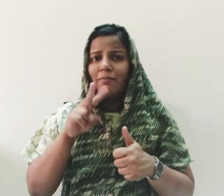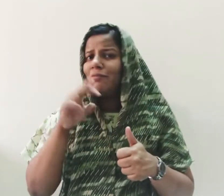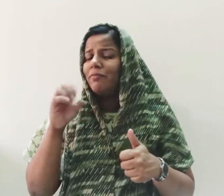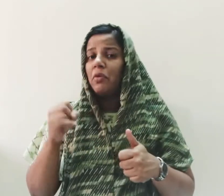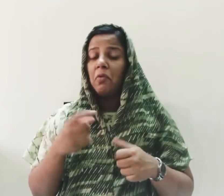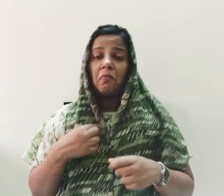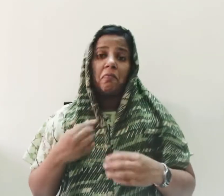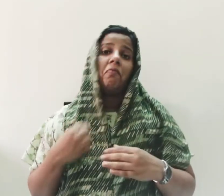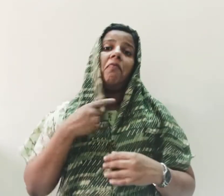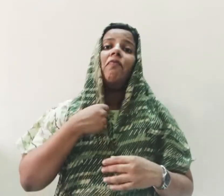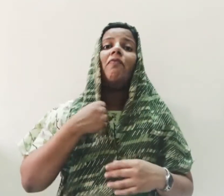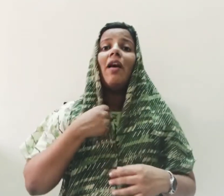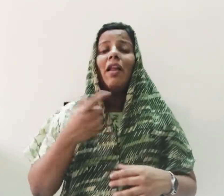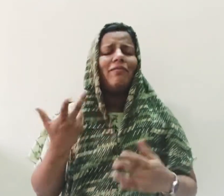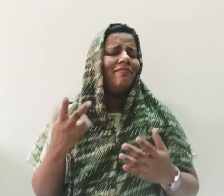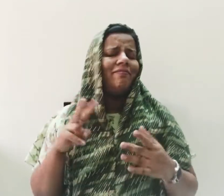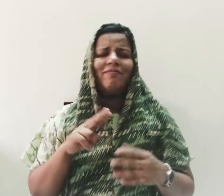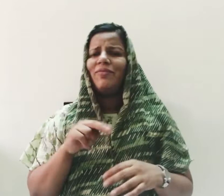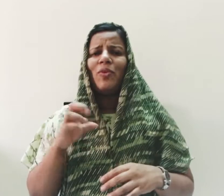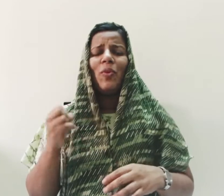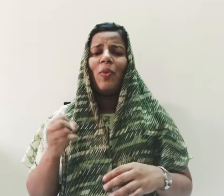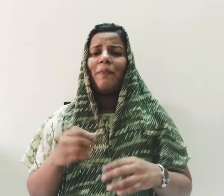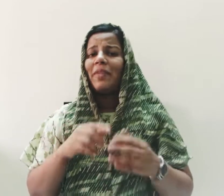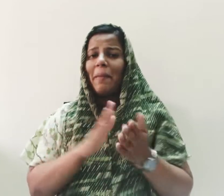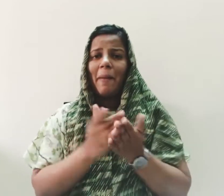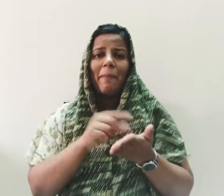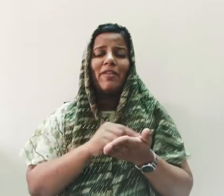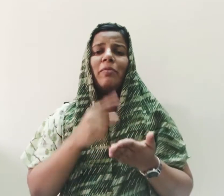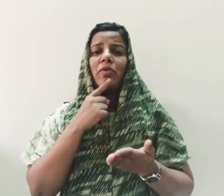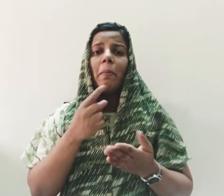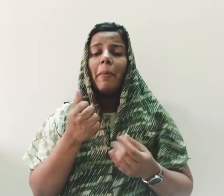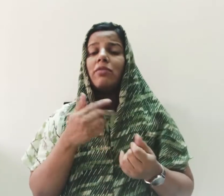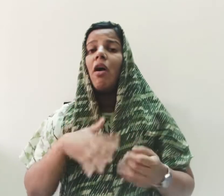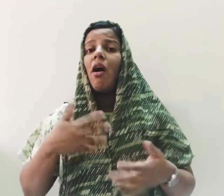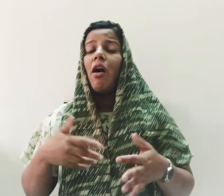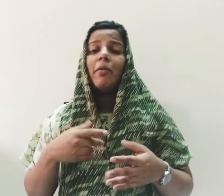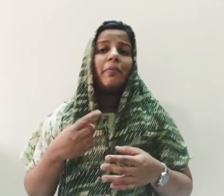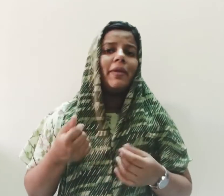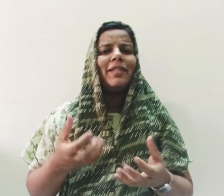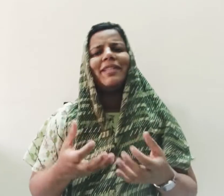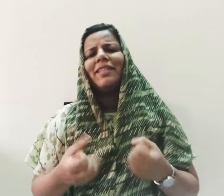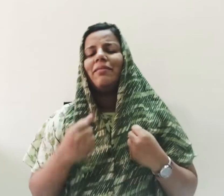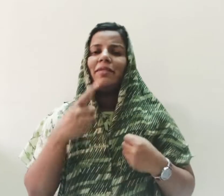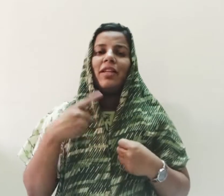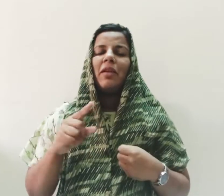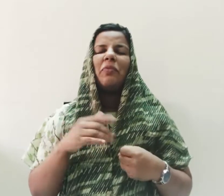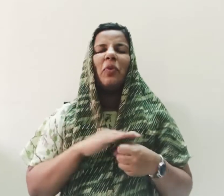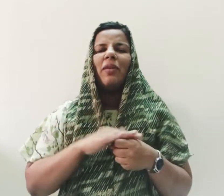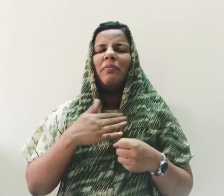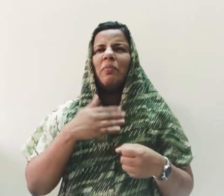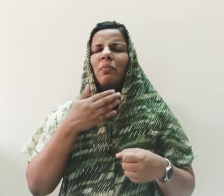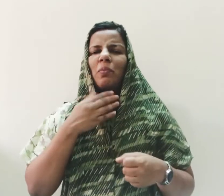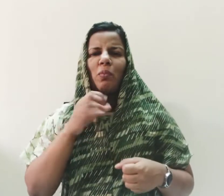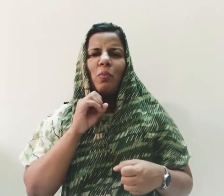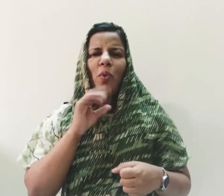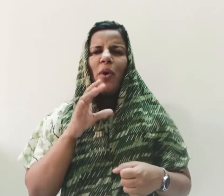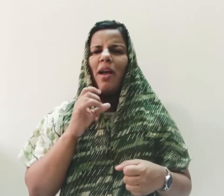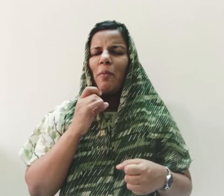അല്ലെങ്കിൽ പദവിയല്ല പ്രധാനം. സഭാപ്രസംഗന്റെ പുസ്തകത്തിൽ പറയുന്നുണ്ട്, ഈ ധനം ആഗ്രഹിക്കുന്നു ധനം കിട്ടും, അവൻ ഒരിക്കലും തൃപ്തി വരത്തില്ല. ദ്രവ്യം ആഗ്രഹിക്കുന്നു